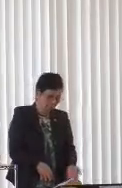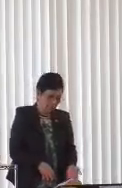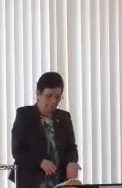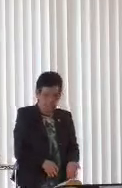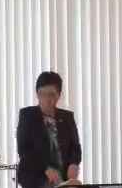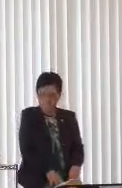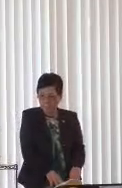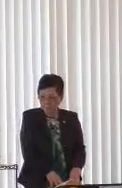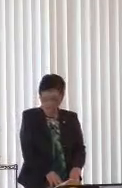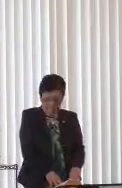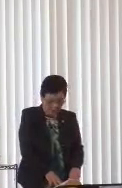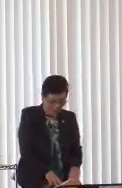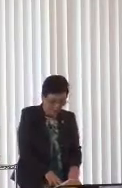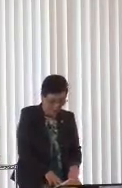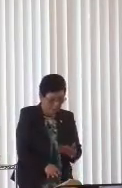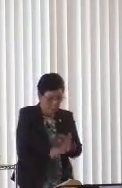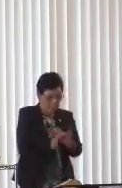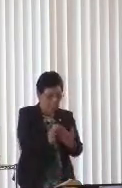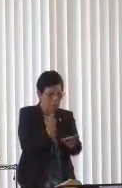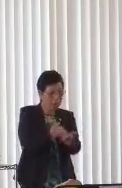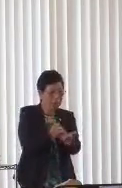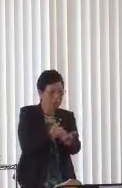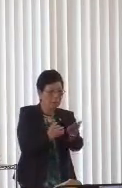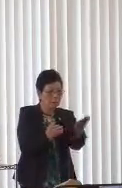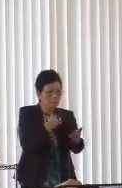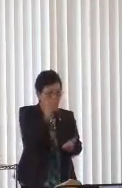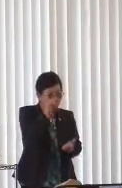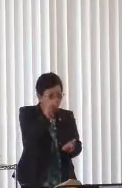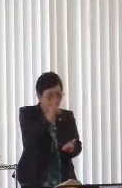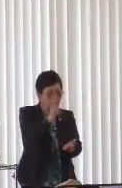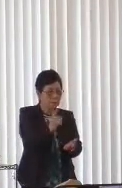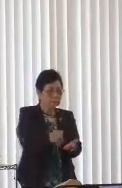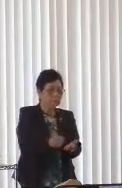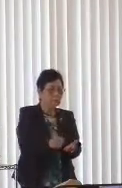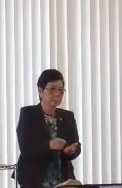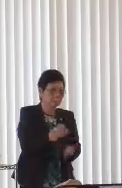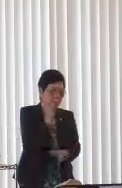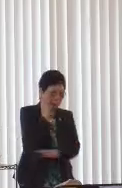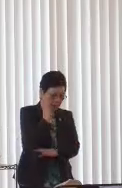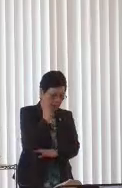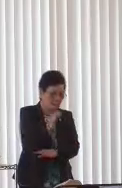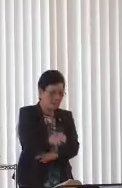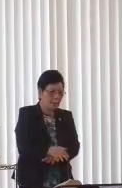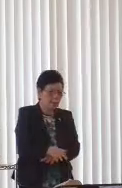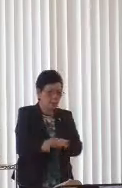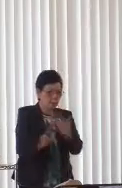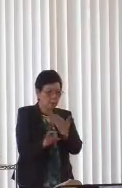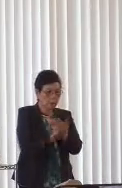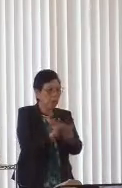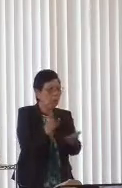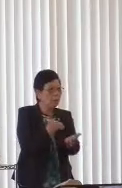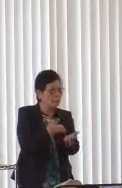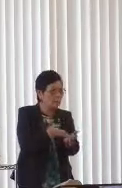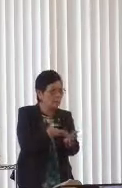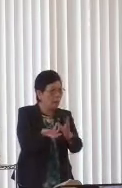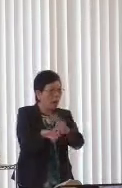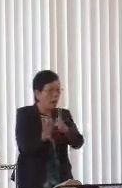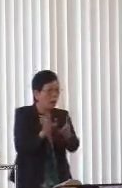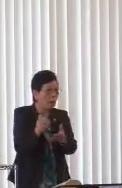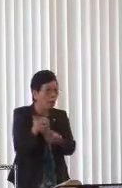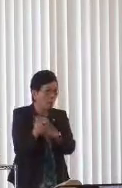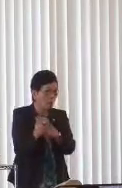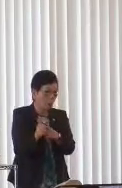話、この例え話についてもう少し解説をしておくと、この例え話は、花婿が、